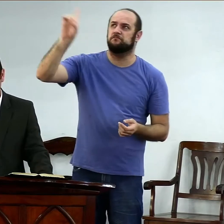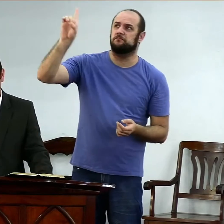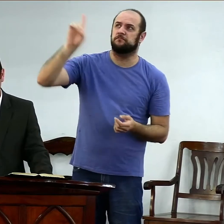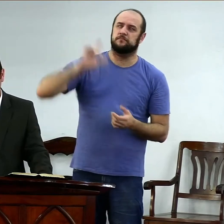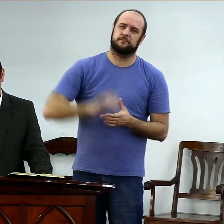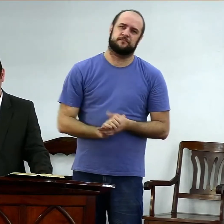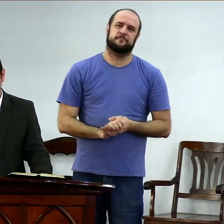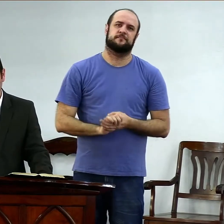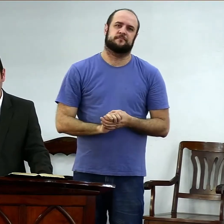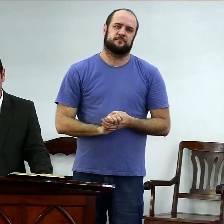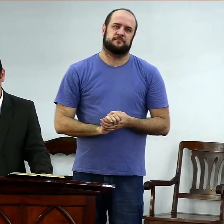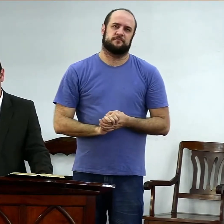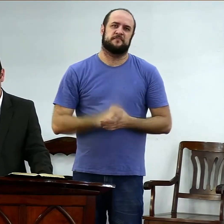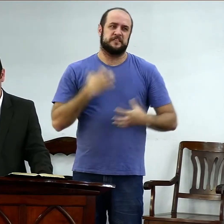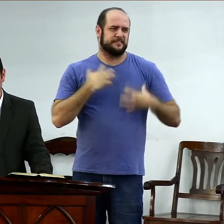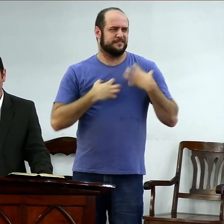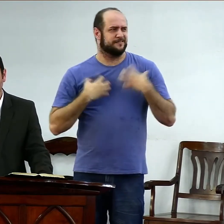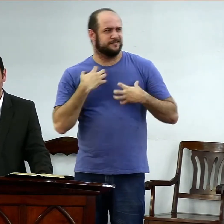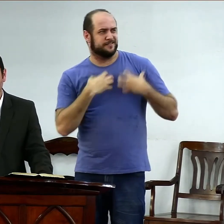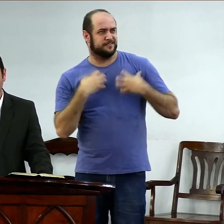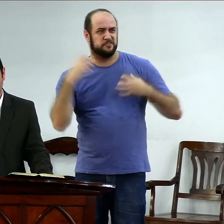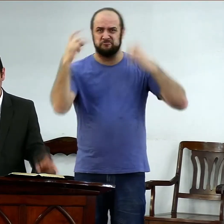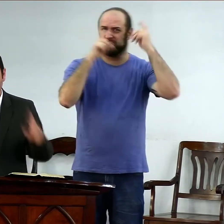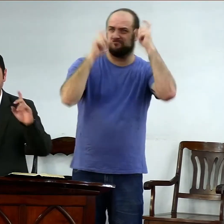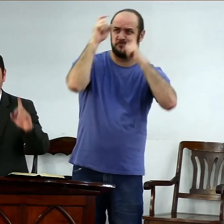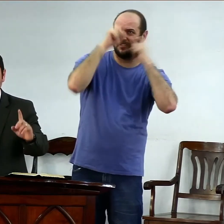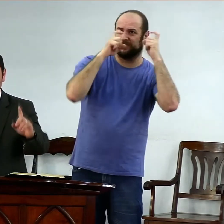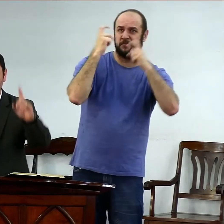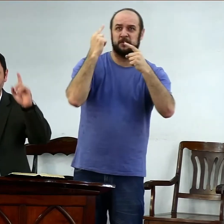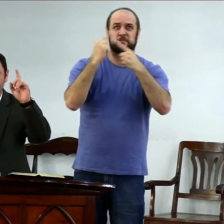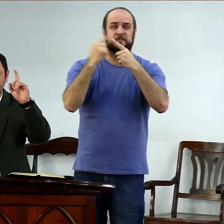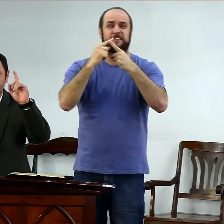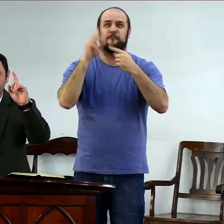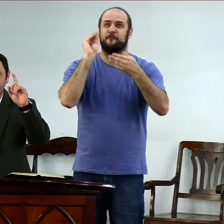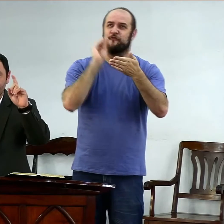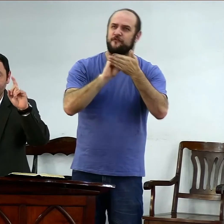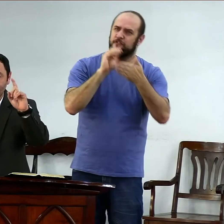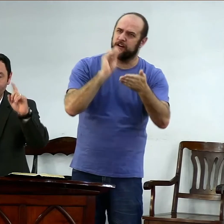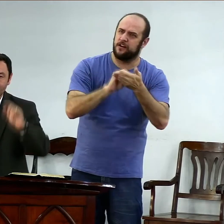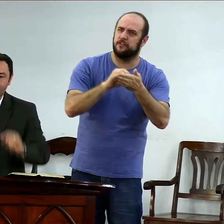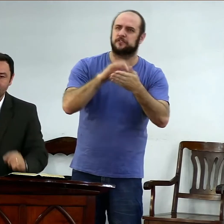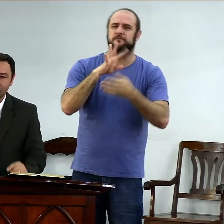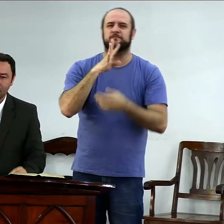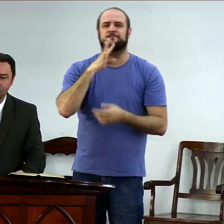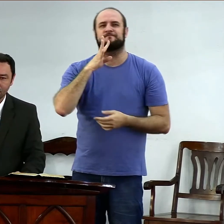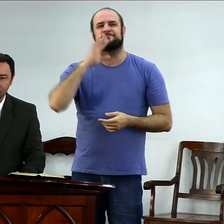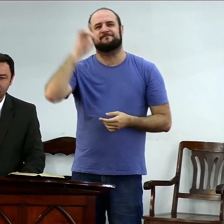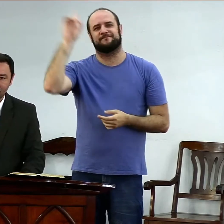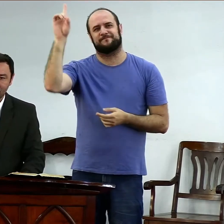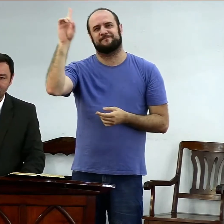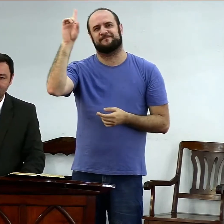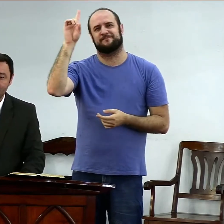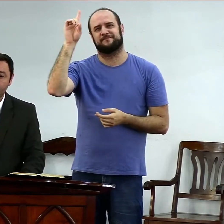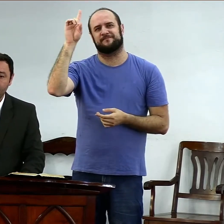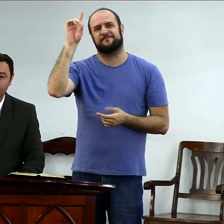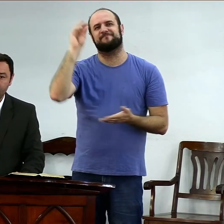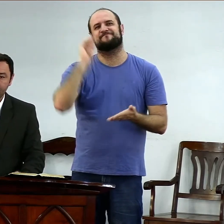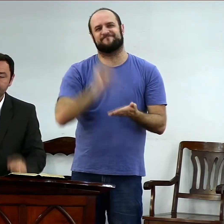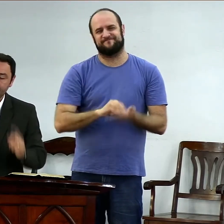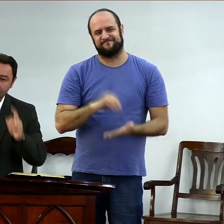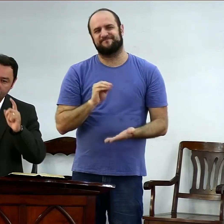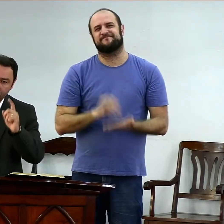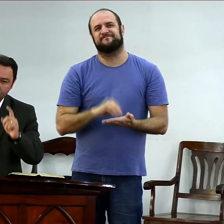Às vezes nós estamos ansiosos e muito preocupados porque nós nos esbarramos no conhecimento de Deus. Ou